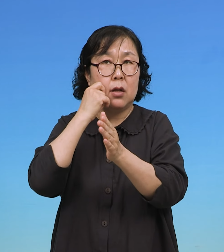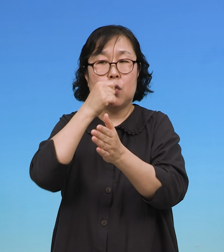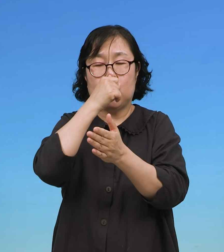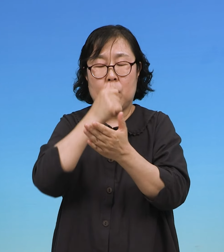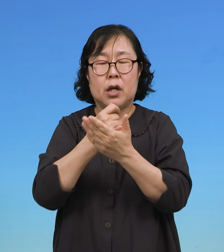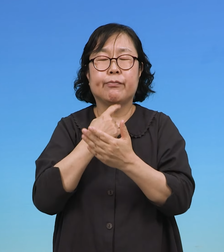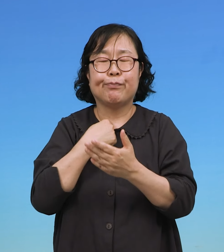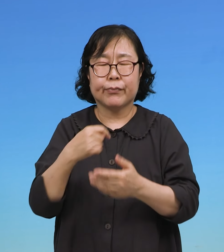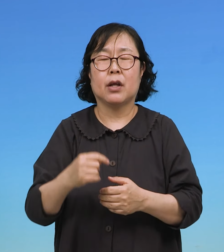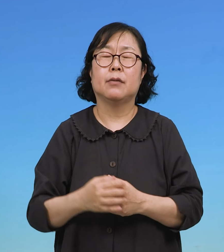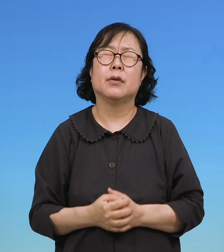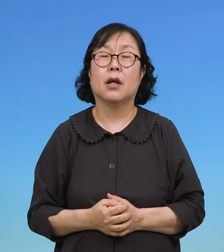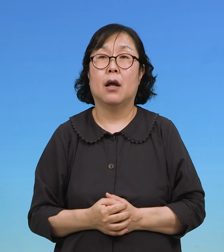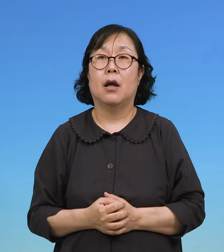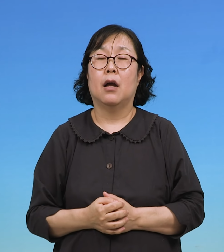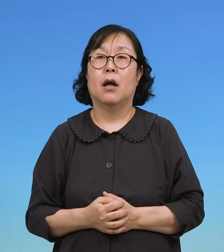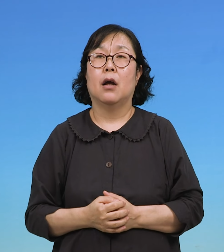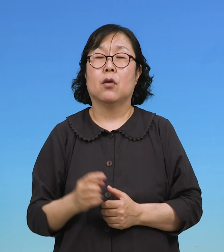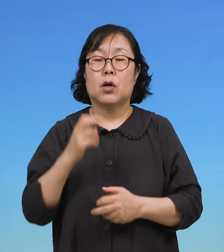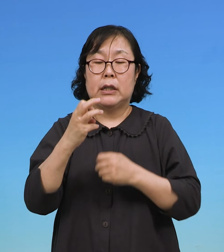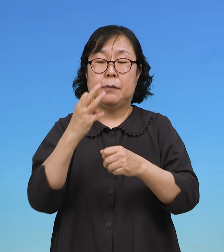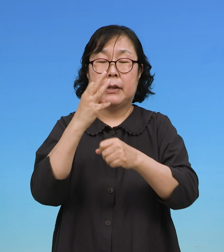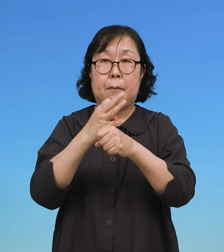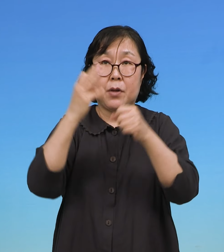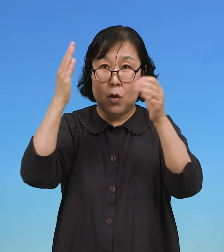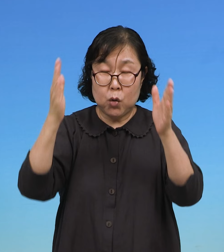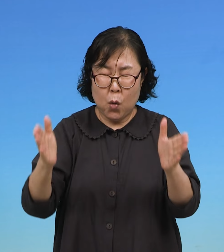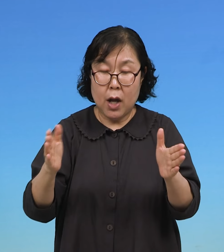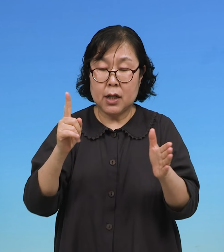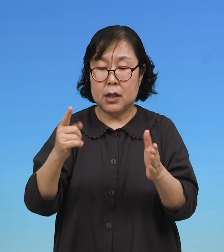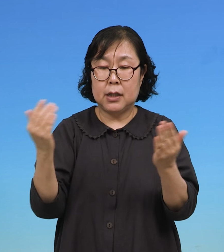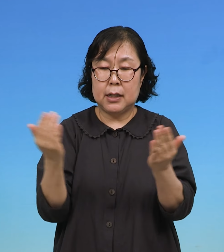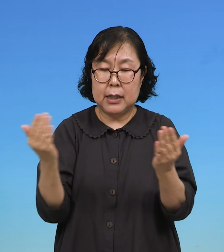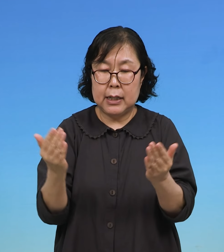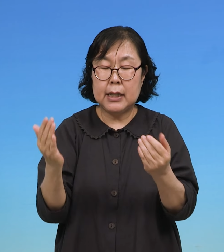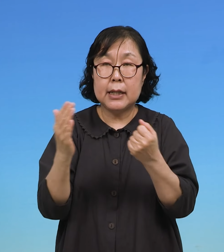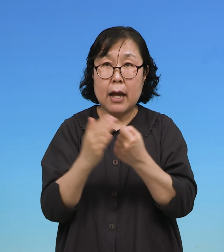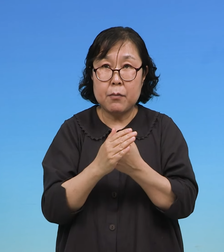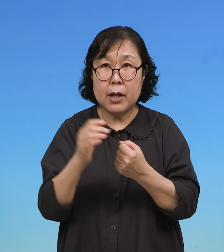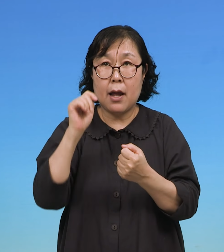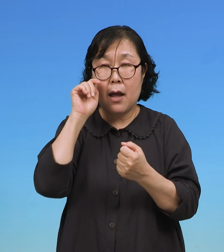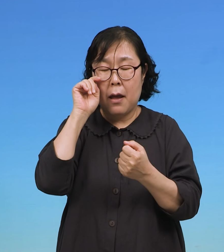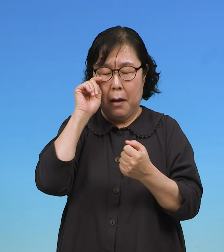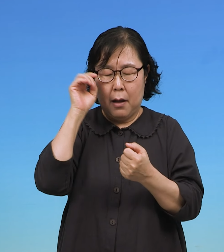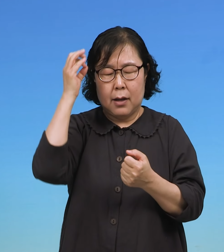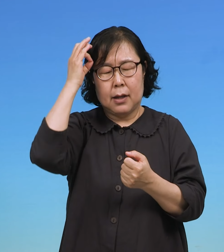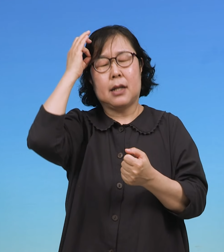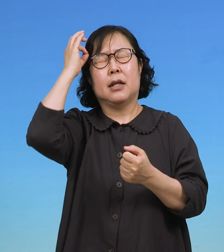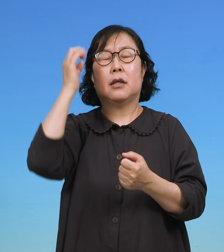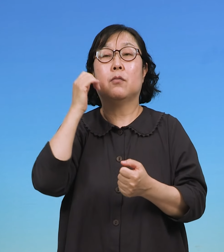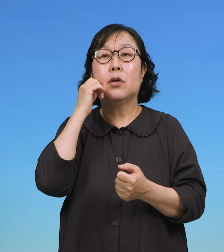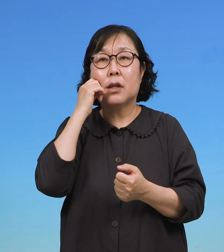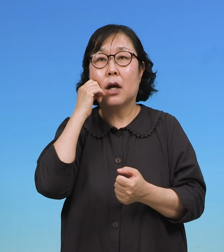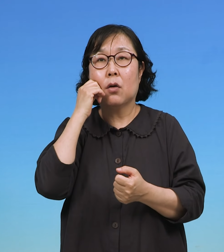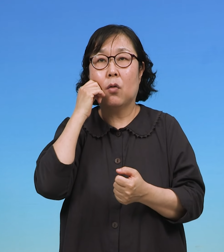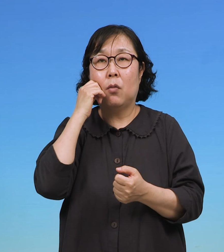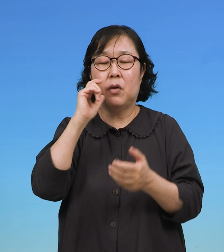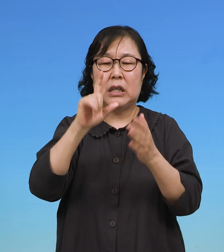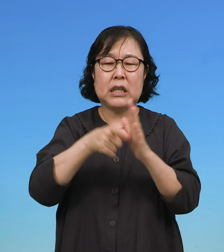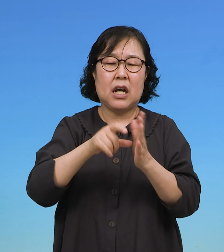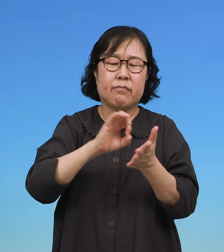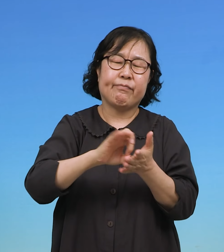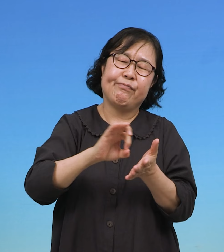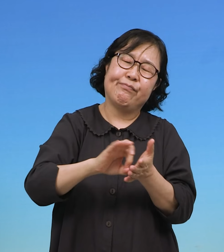죄 아닙니까? 그리고는 13년 동안이나 그 사실에 대하여 깨닫지도